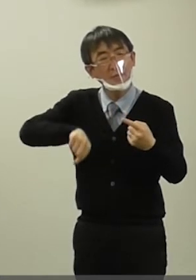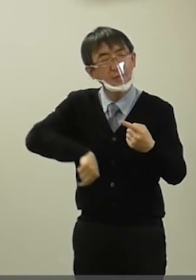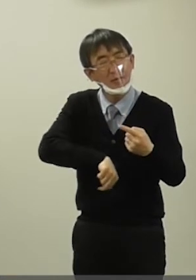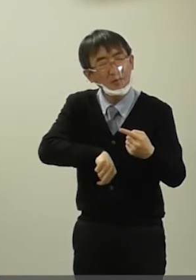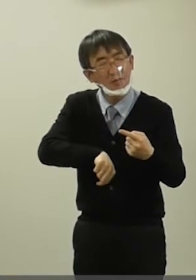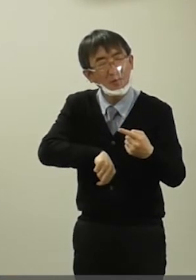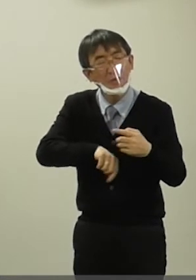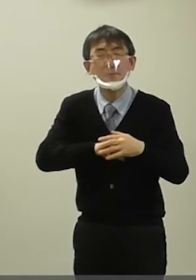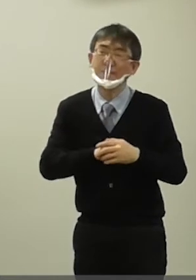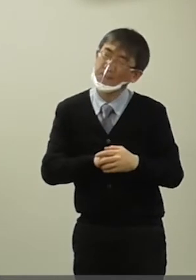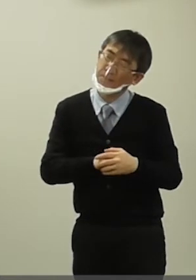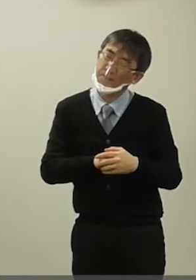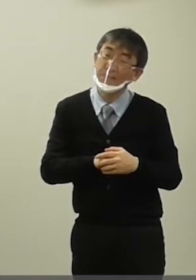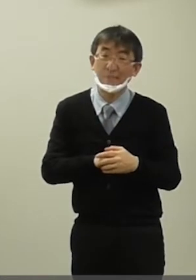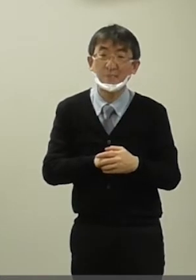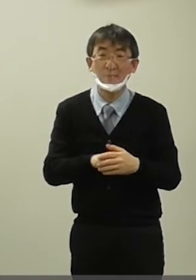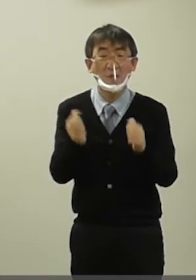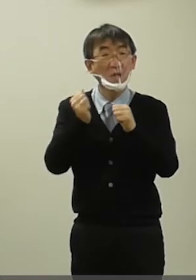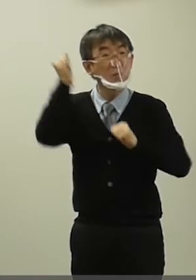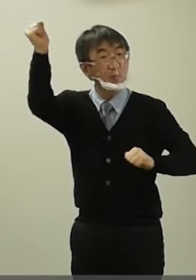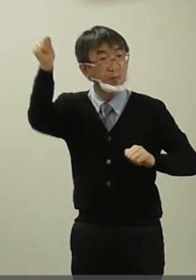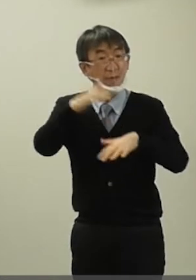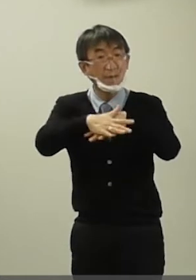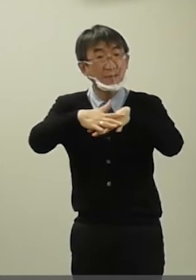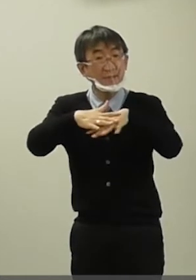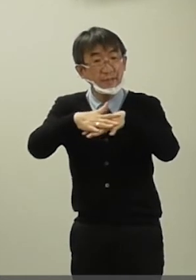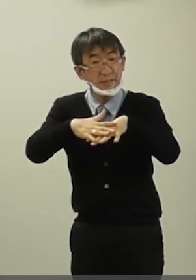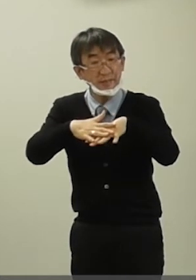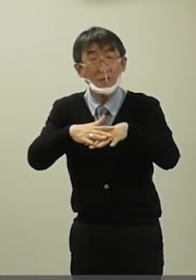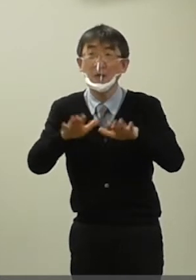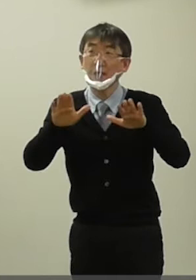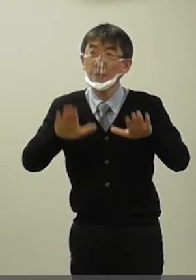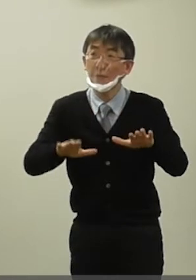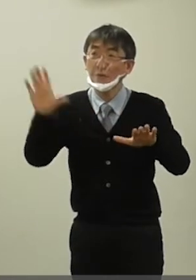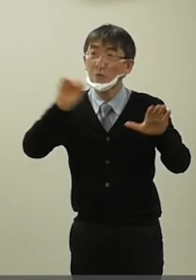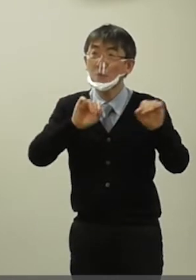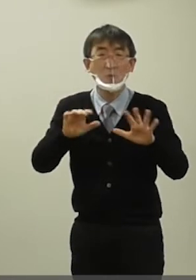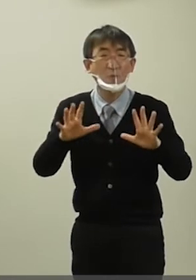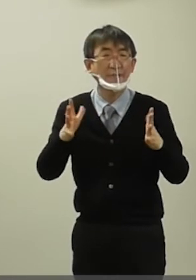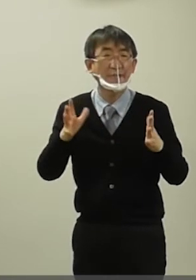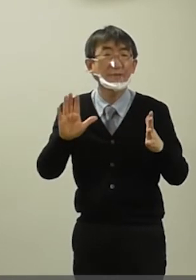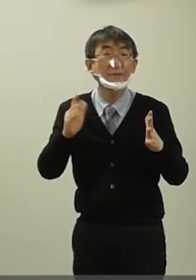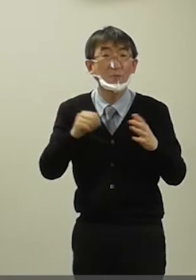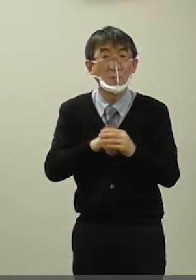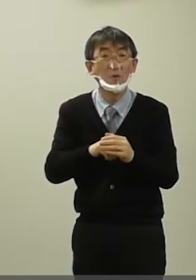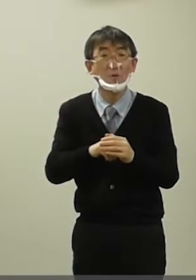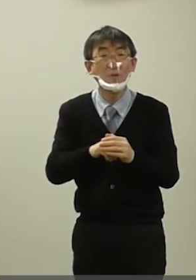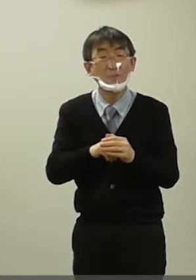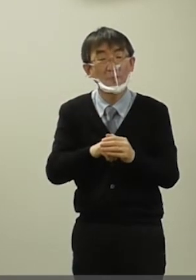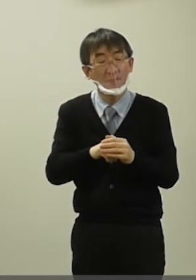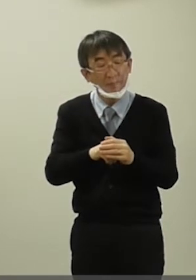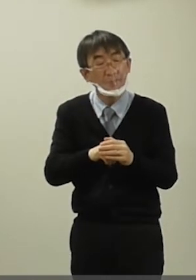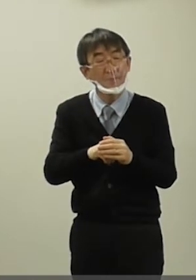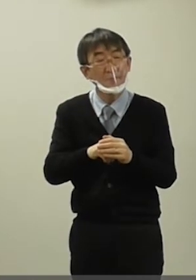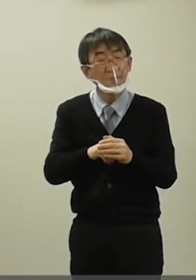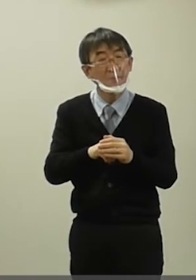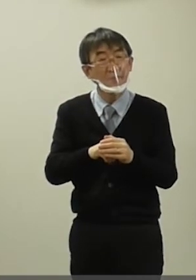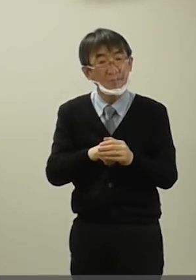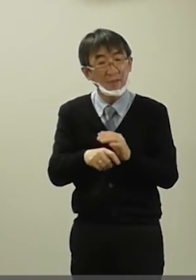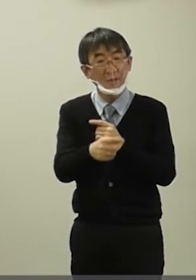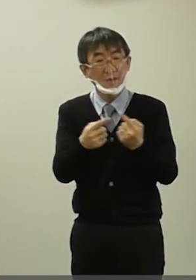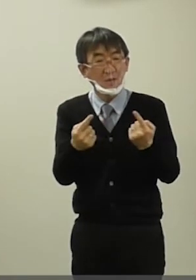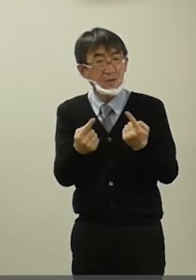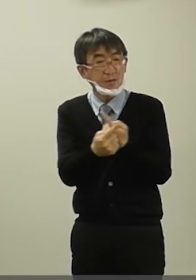city についての天国いたその情報ございますけれどもバークテープの急逝を受けいつも